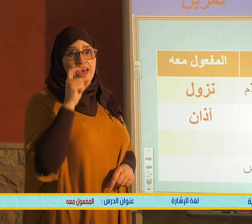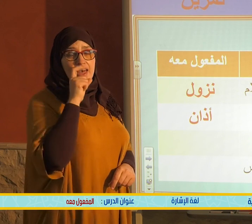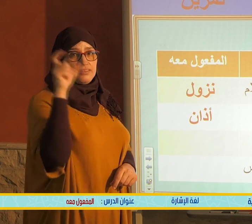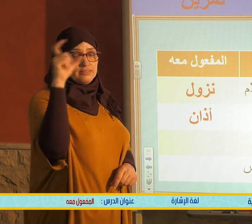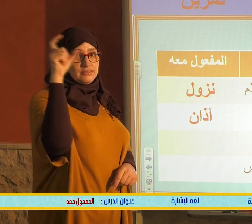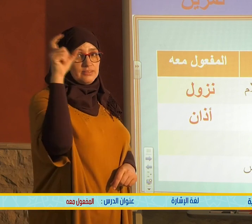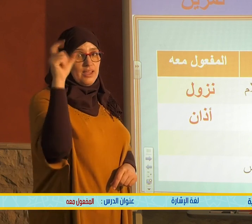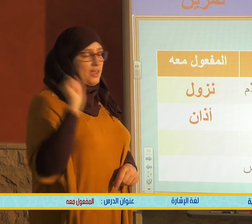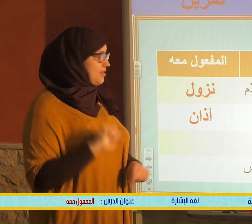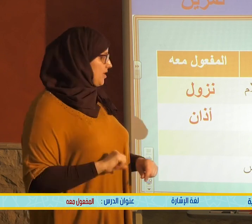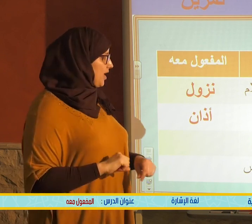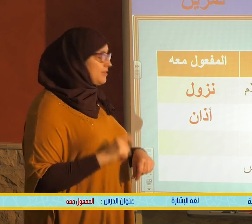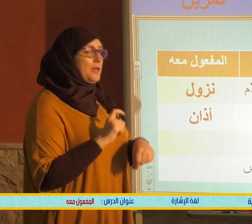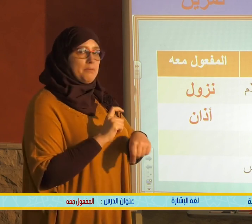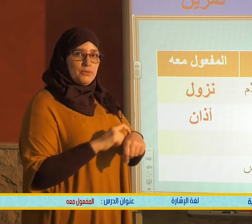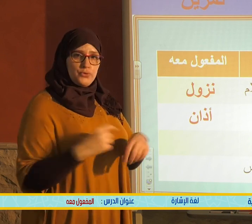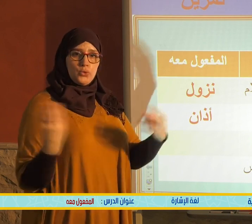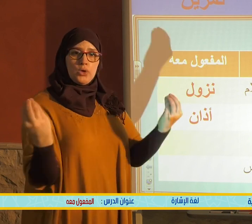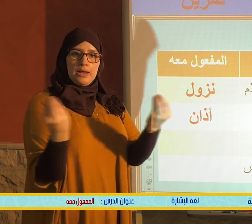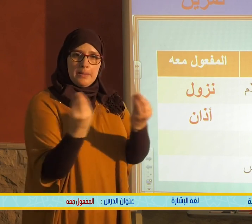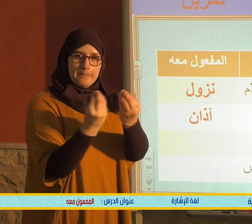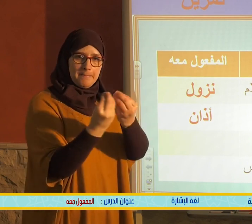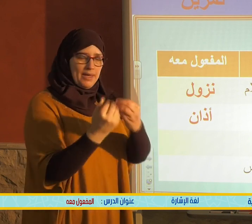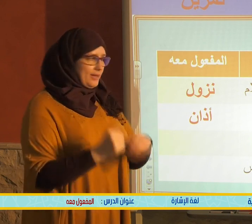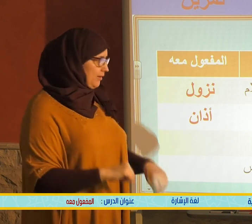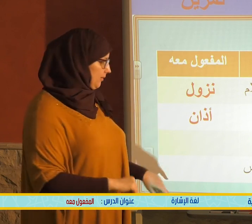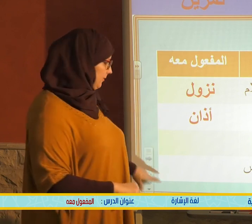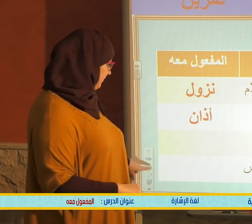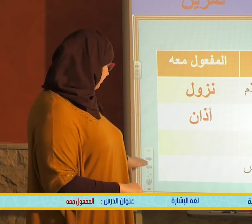آذان آذان مفعول معه،